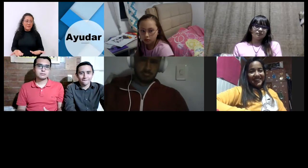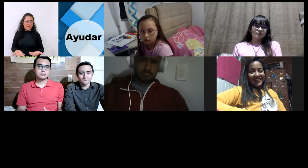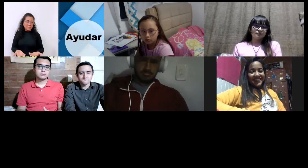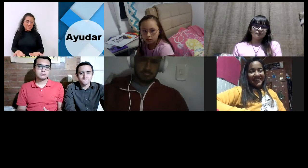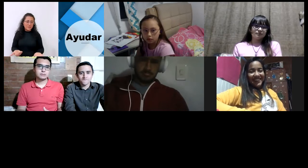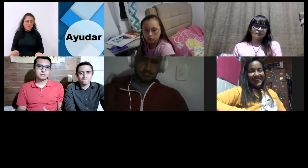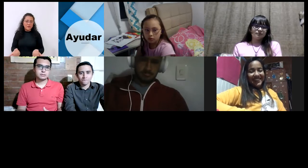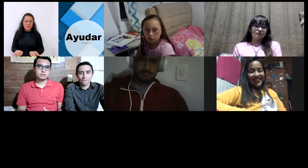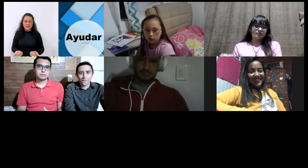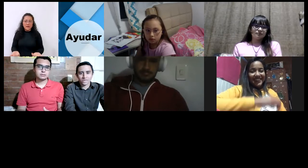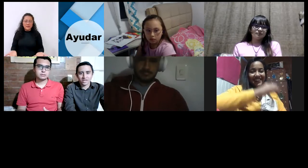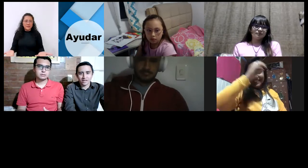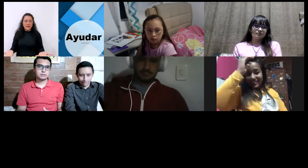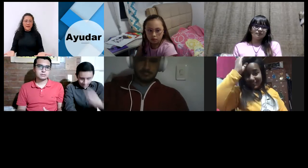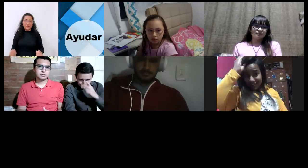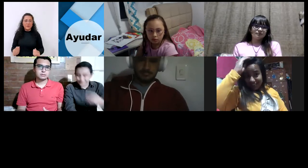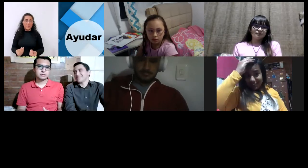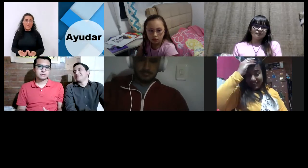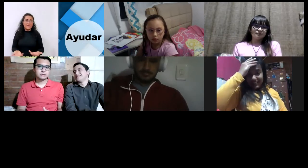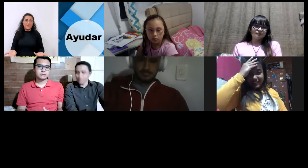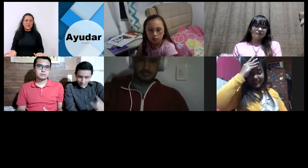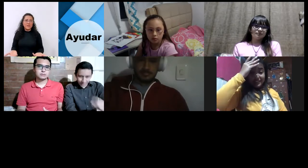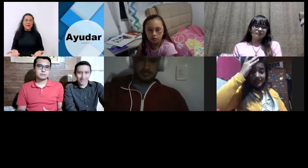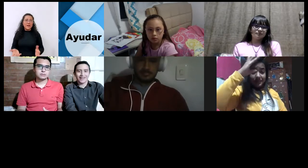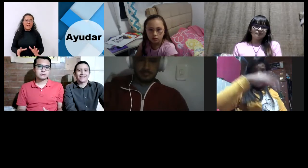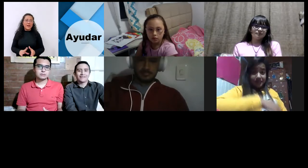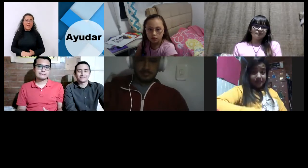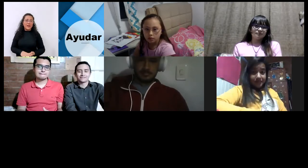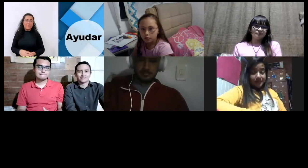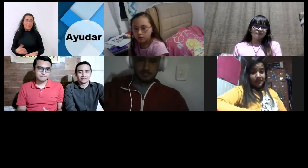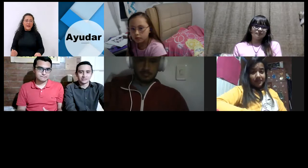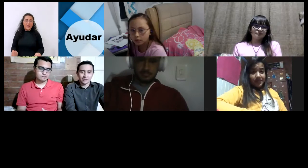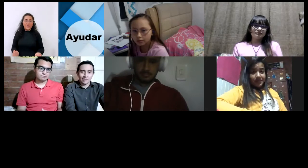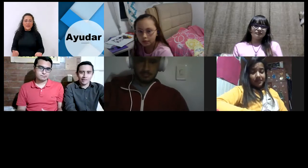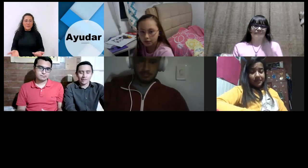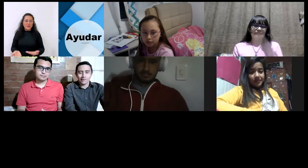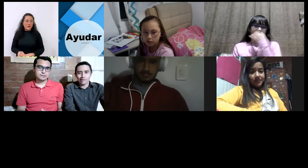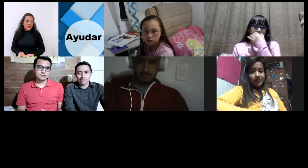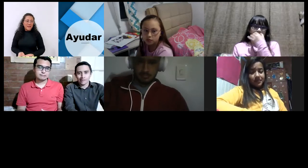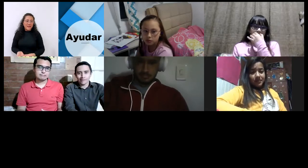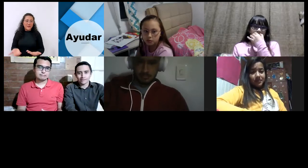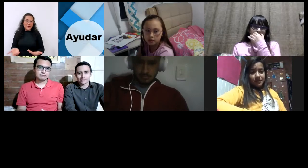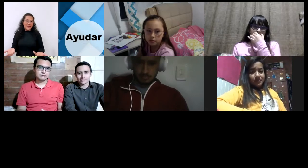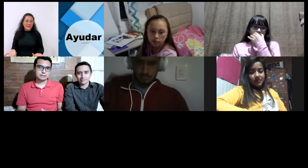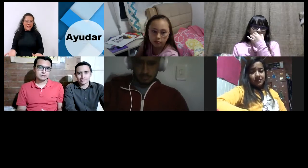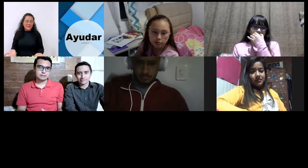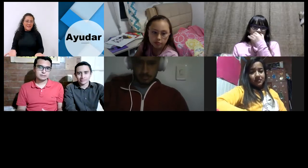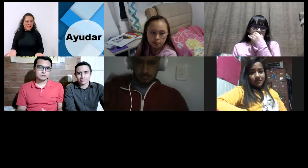mal por esto, pero no es nada como cuando decimos que el pecado le llamamos de color negro y